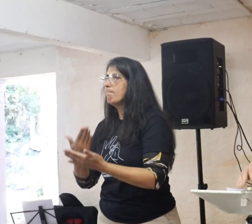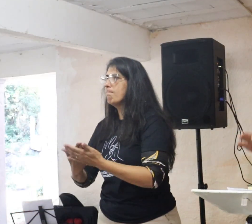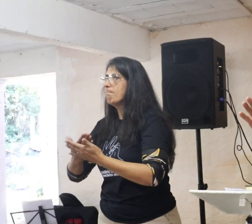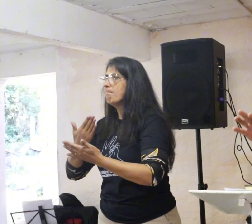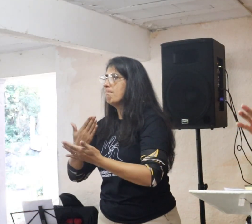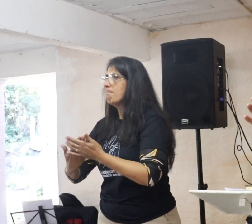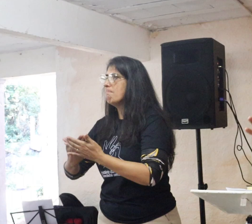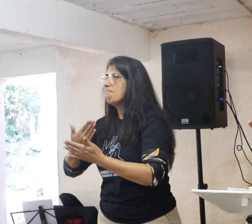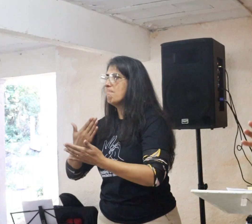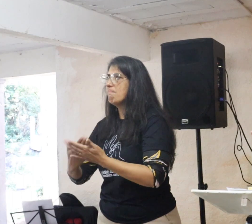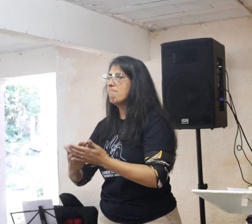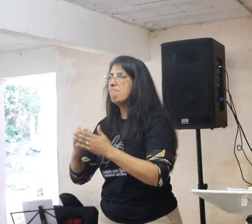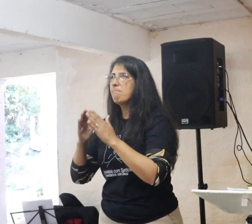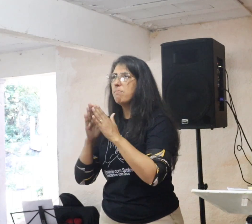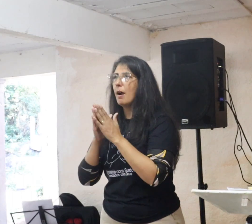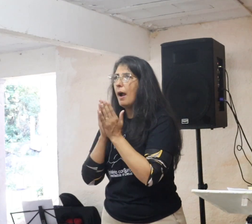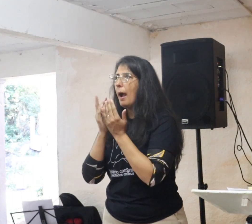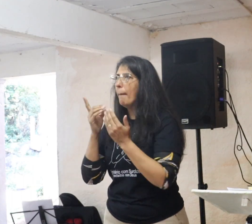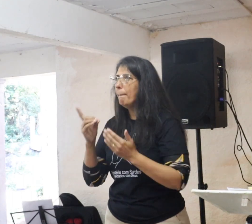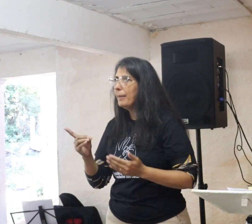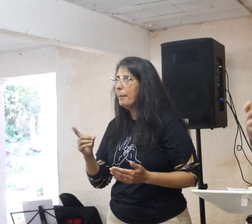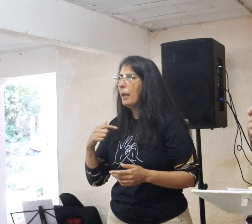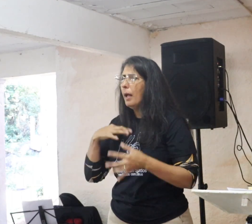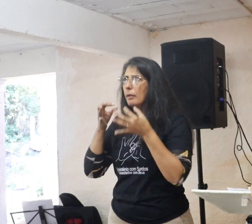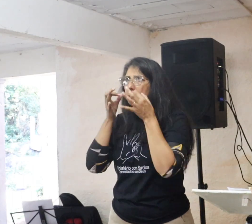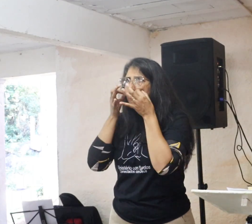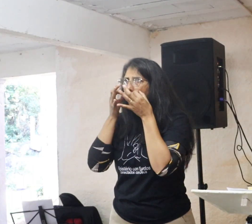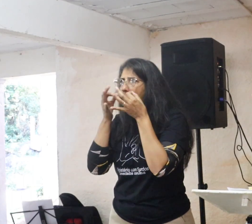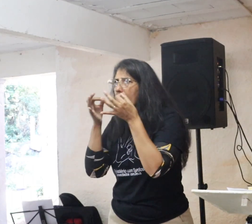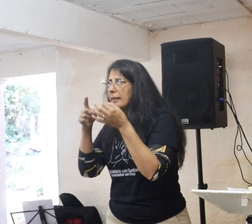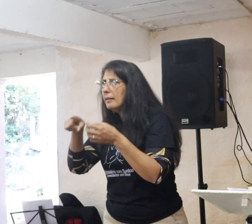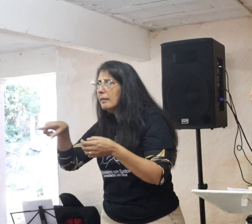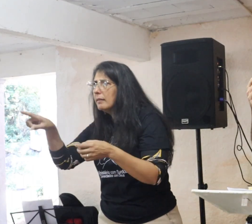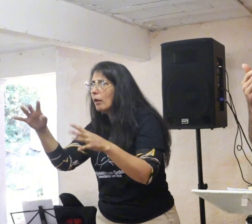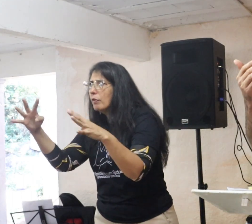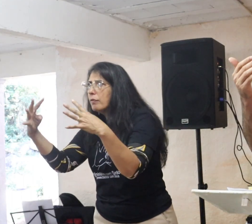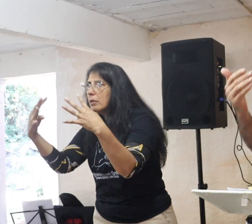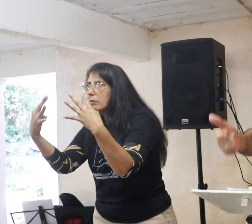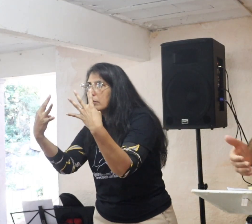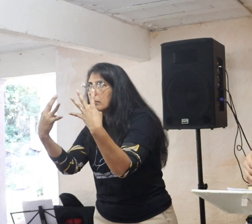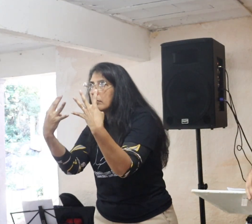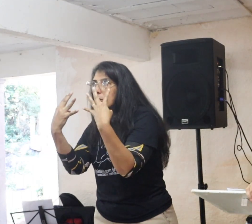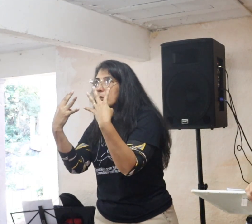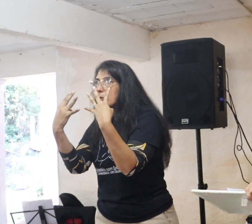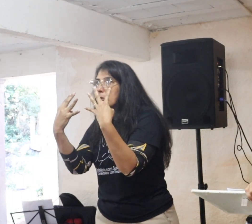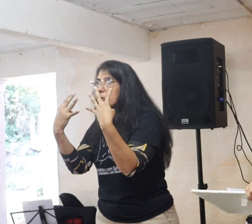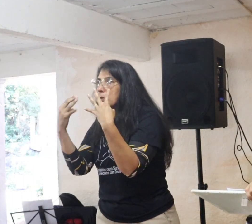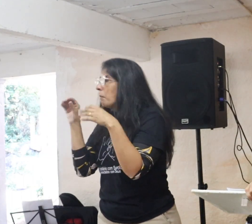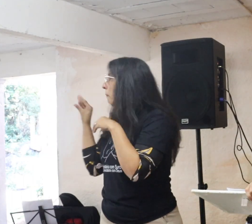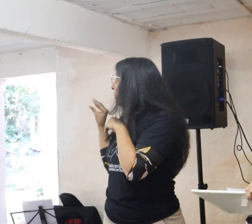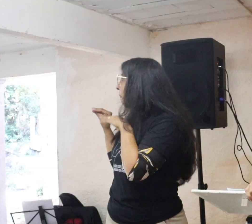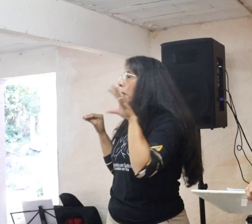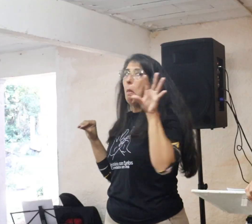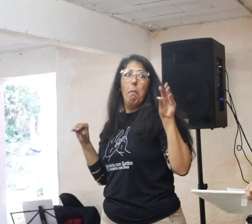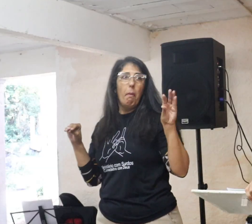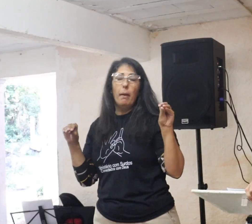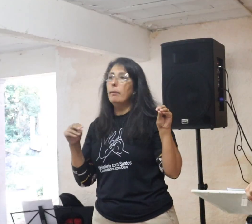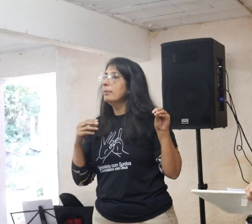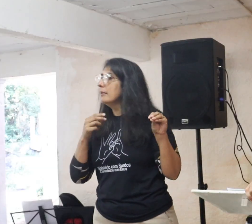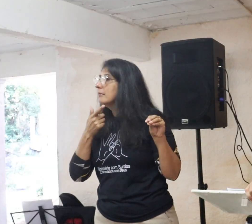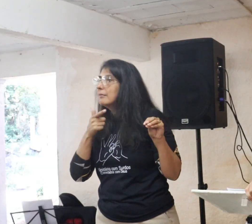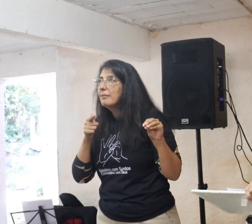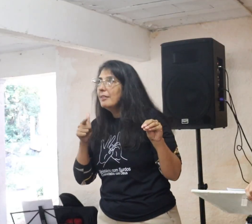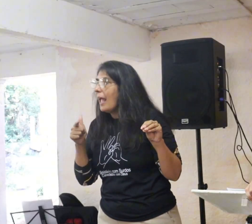A atenção dos irmãos chama a atenção, se destaca, né? A atenção na hora da pregação,